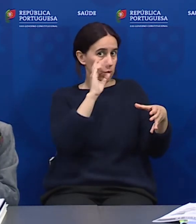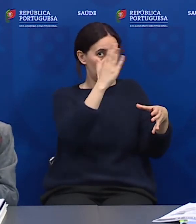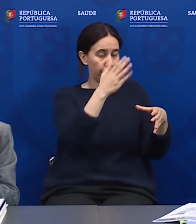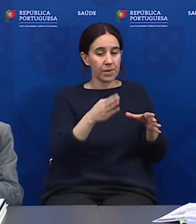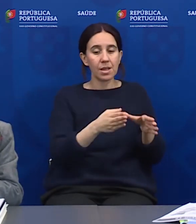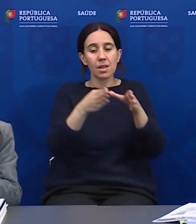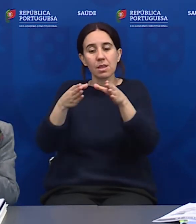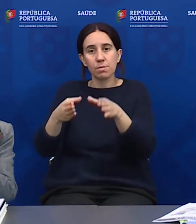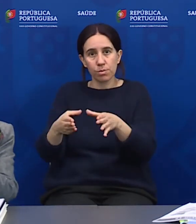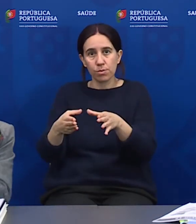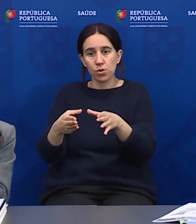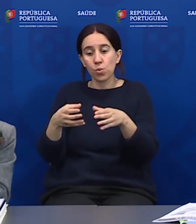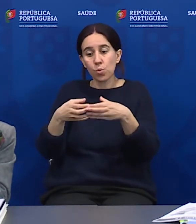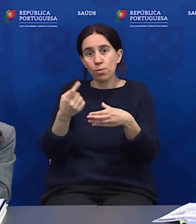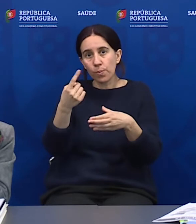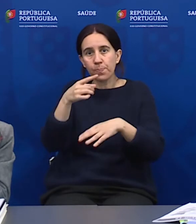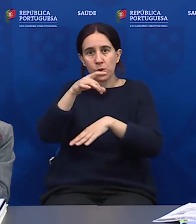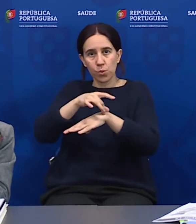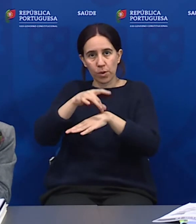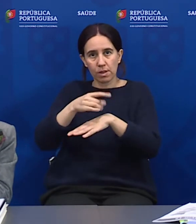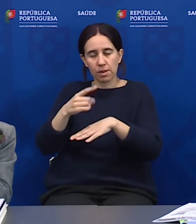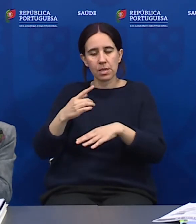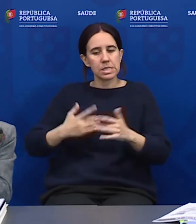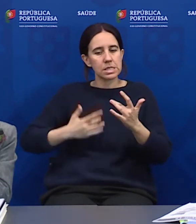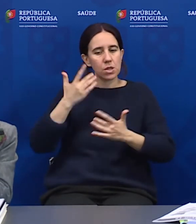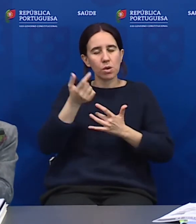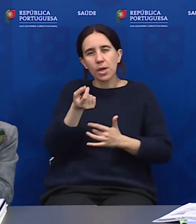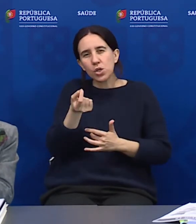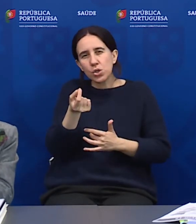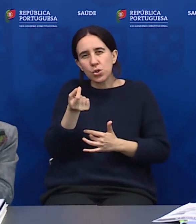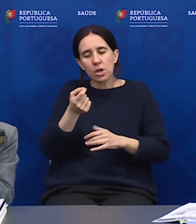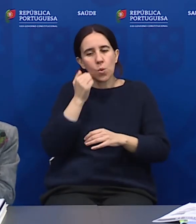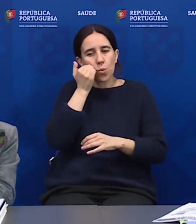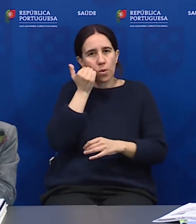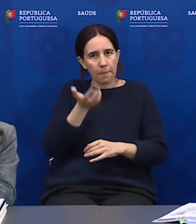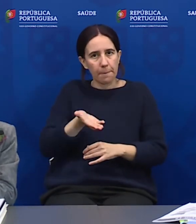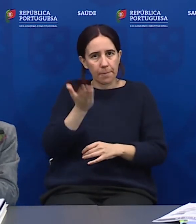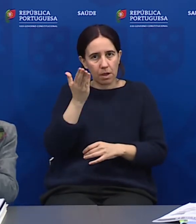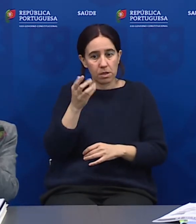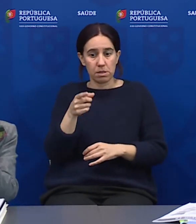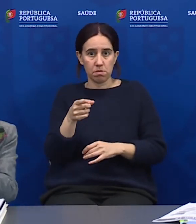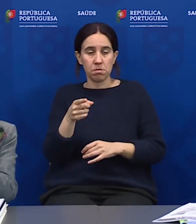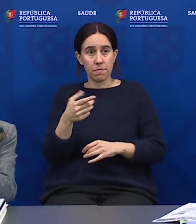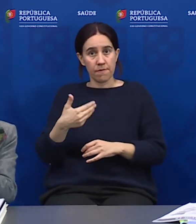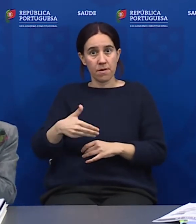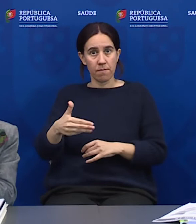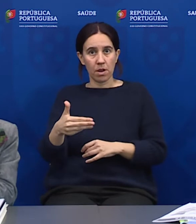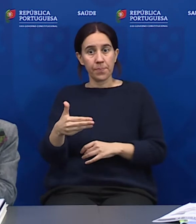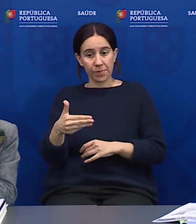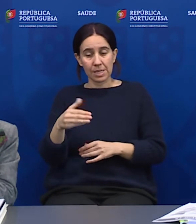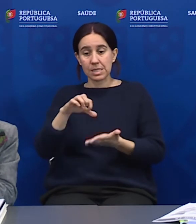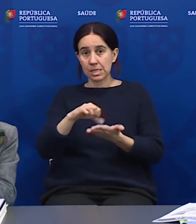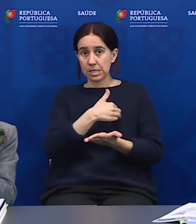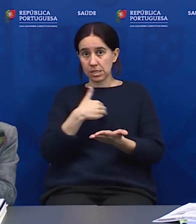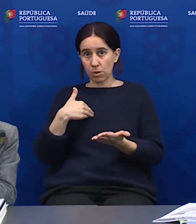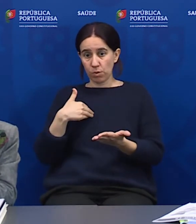importante. Depois, um grupo de doentes com sintomas um bocadinho mais graves irá ao seu centro